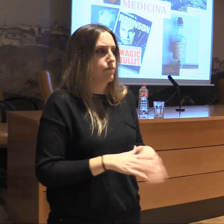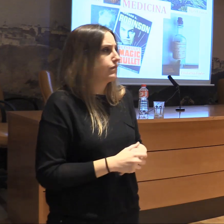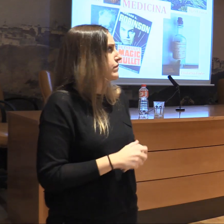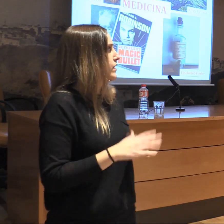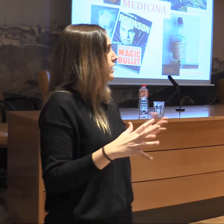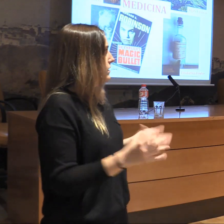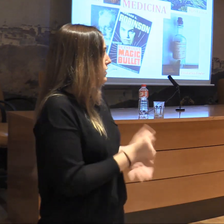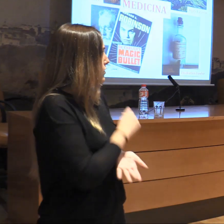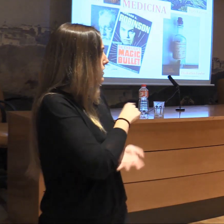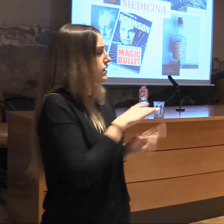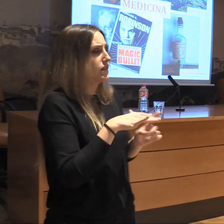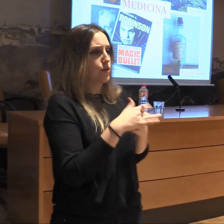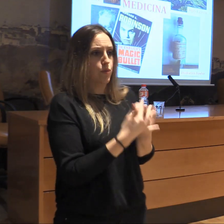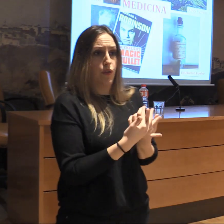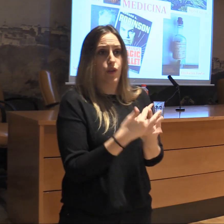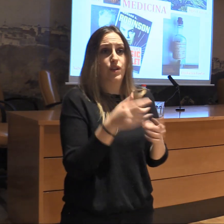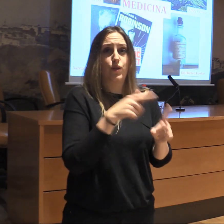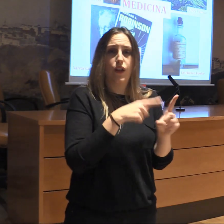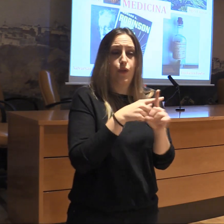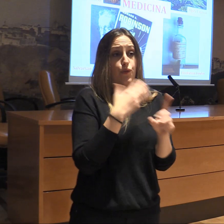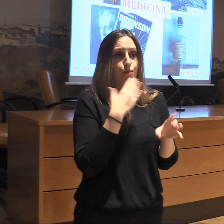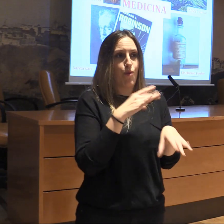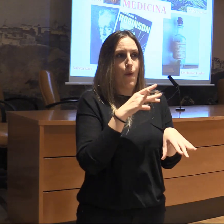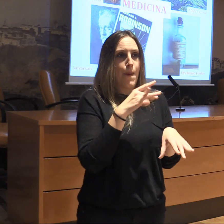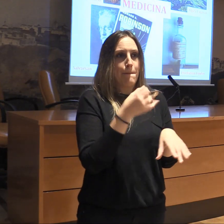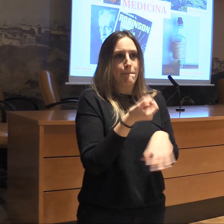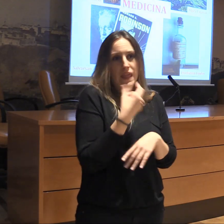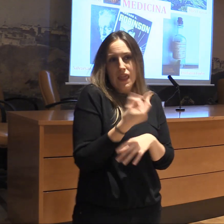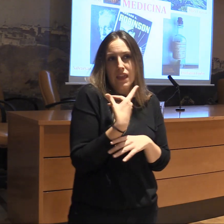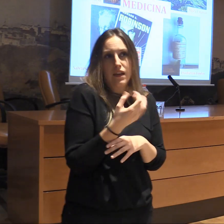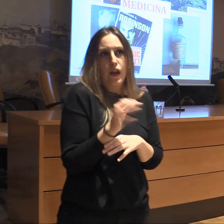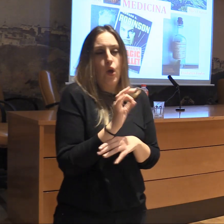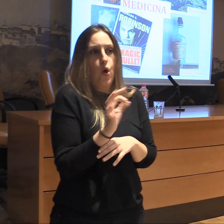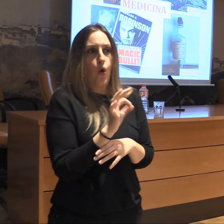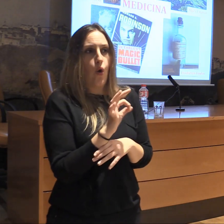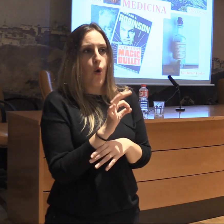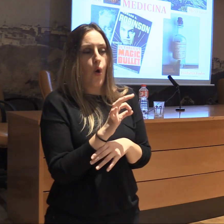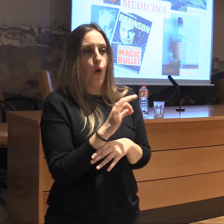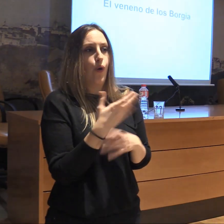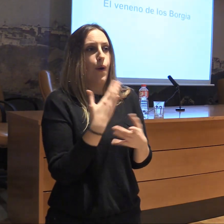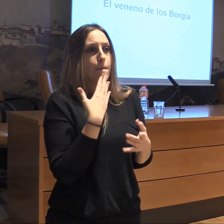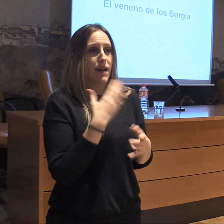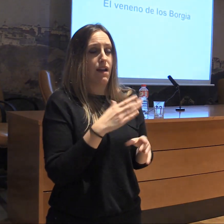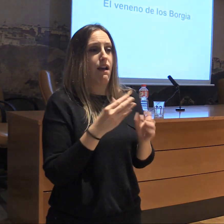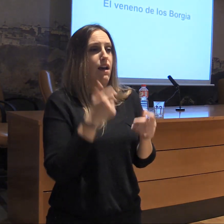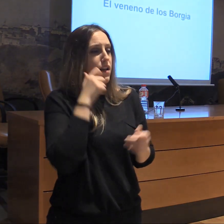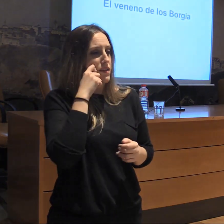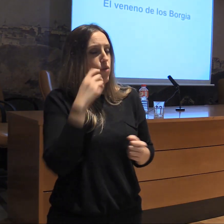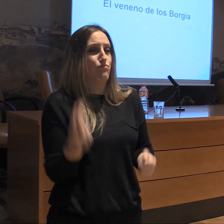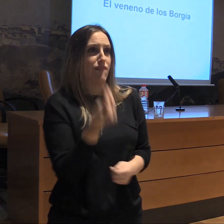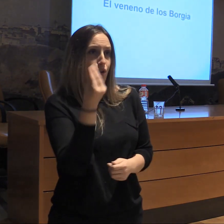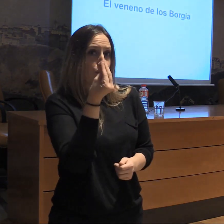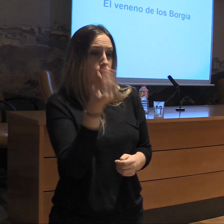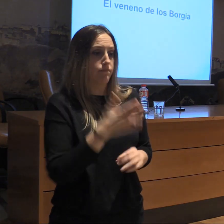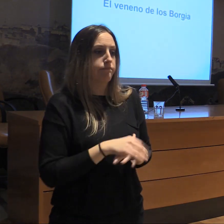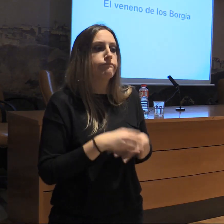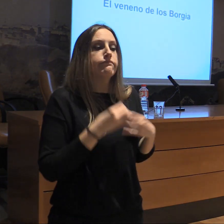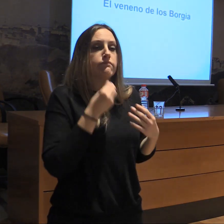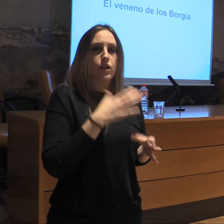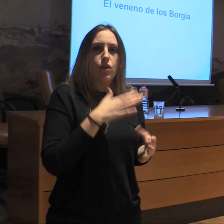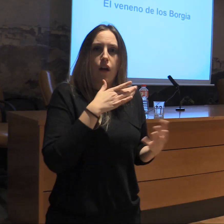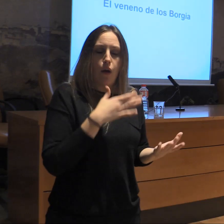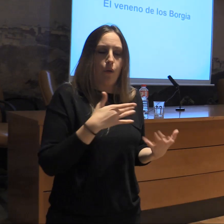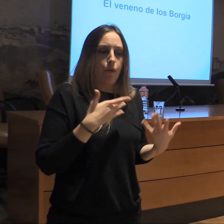estos casos fue usado como medicina o como un remedio para mejorar la salud. Vamos ya a la cara